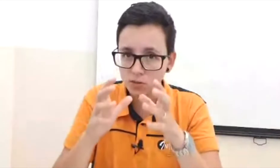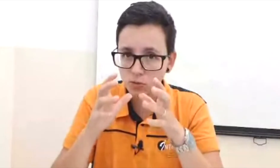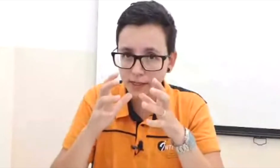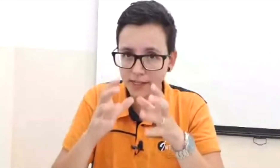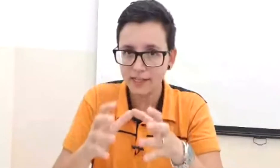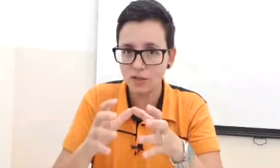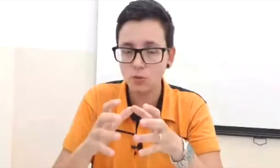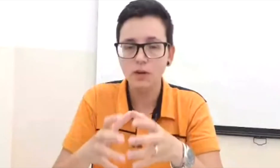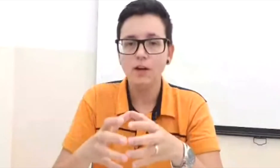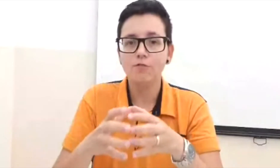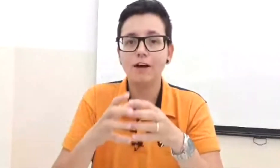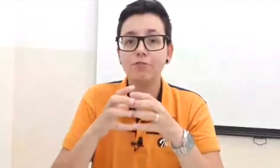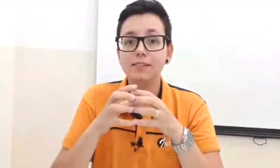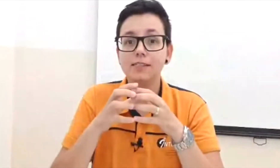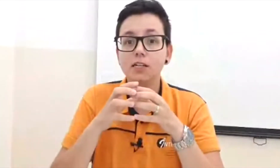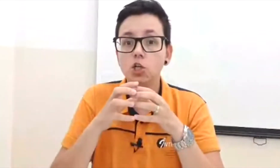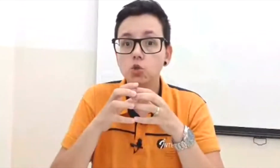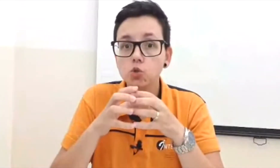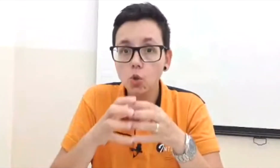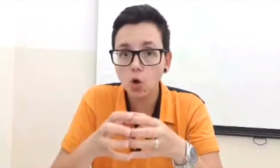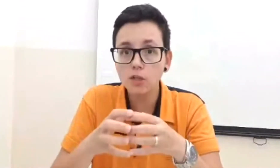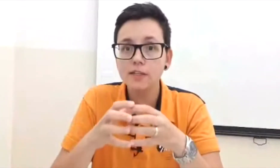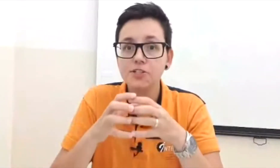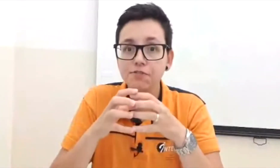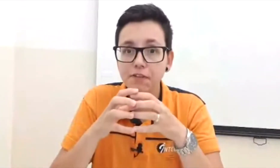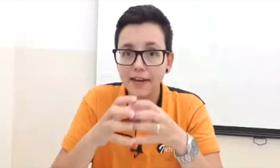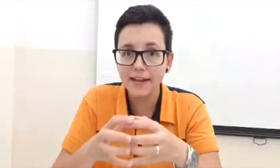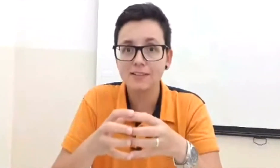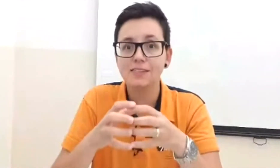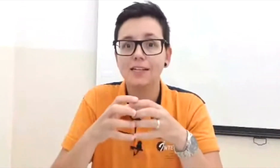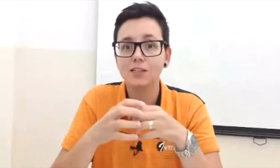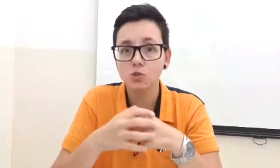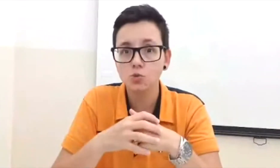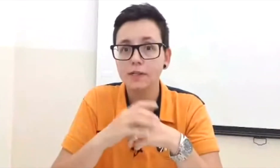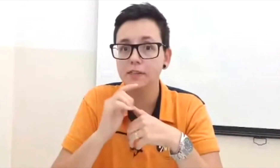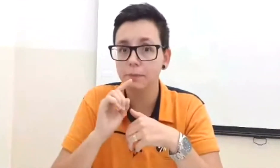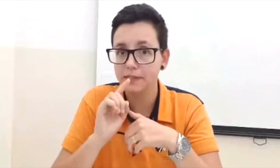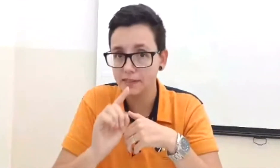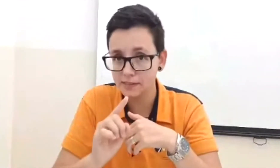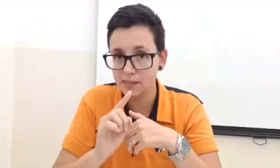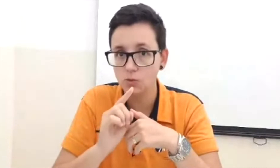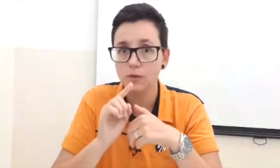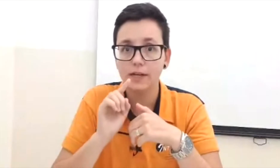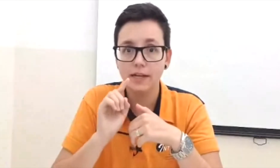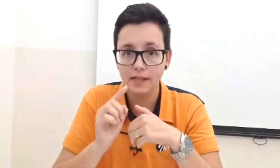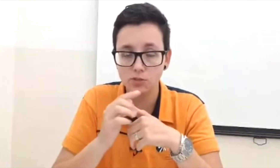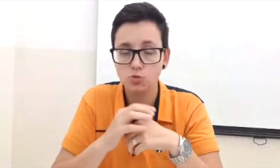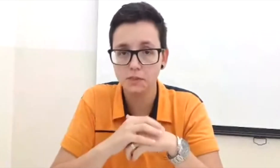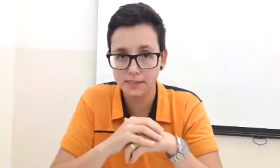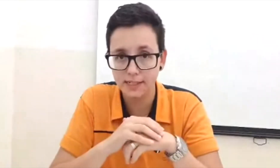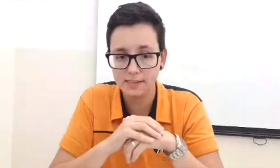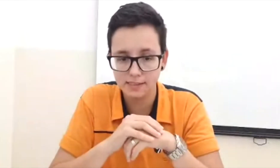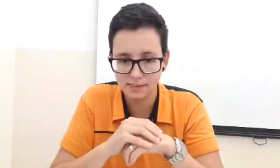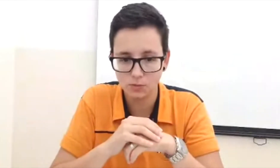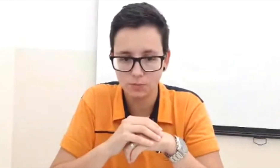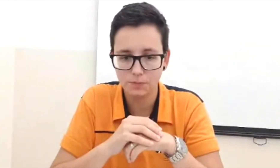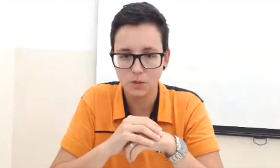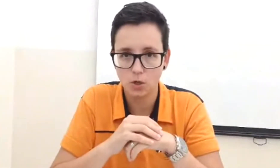dominando aquilo vai fazer toda a diferença na sua interpretação e na sua sinalização.